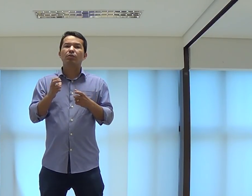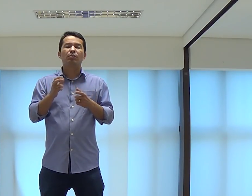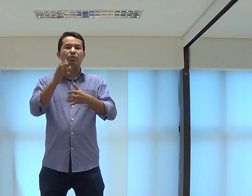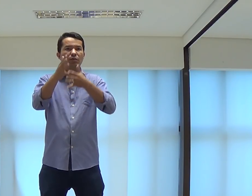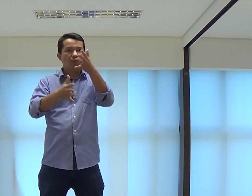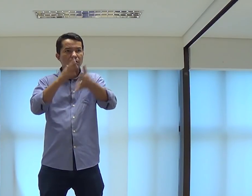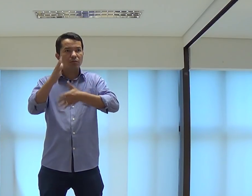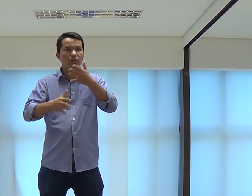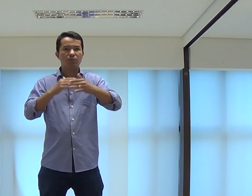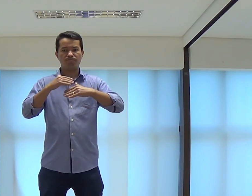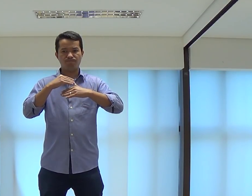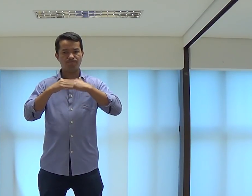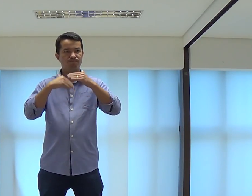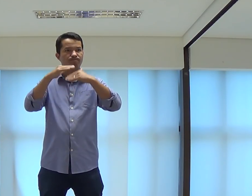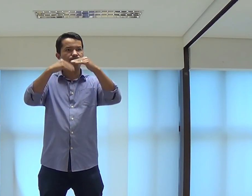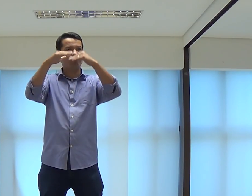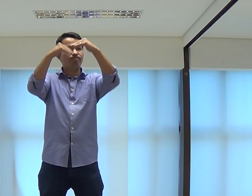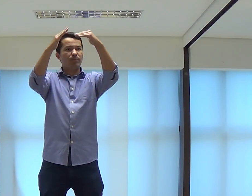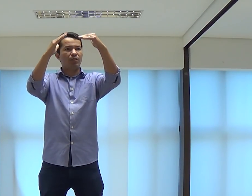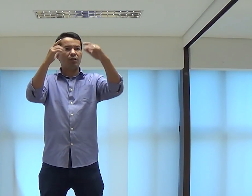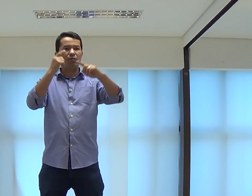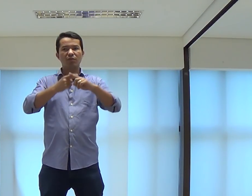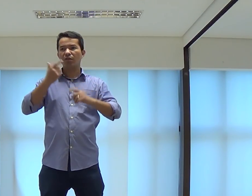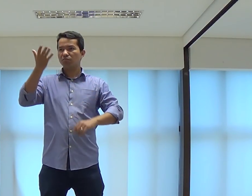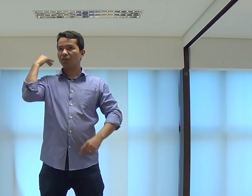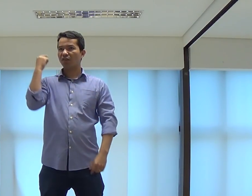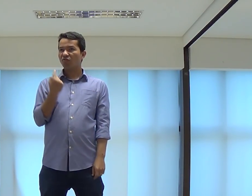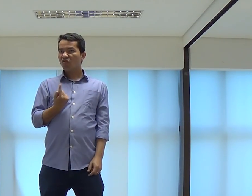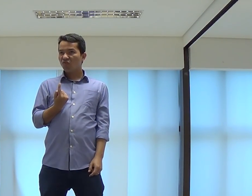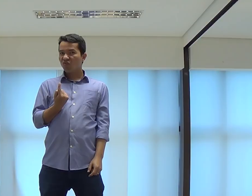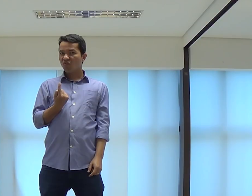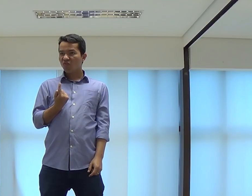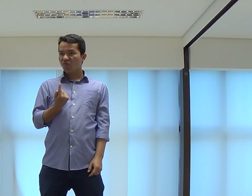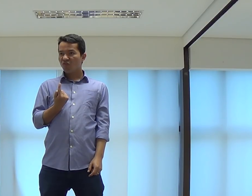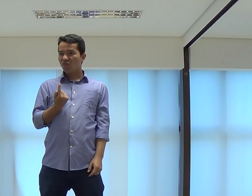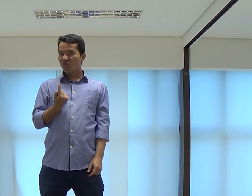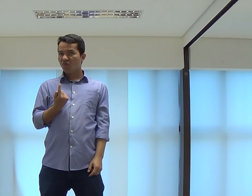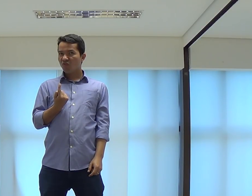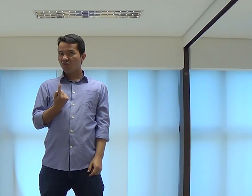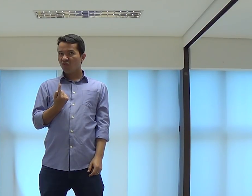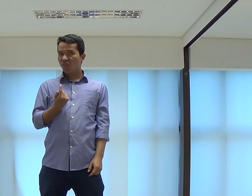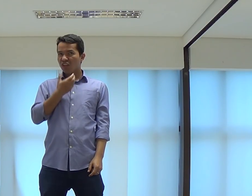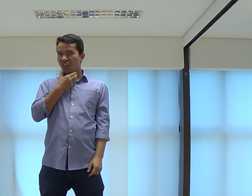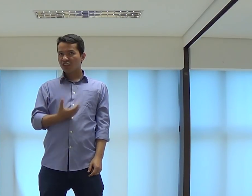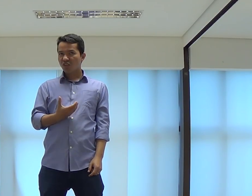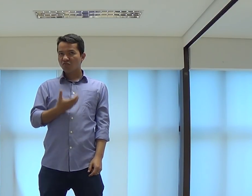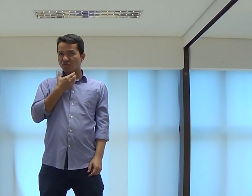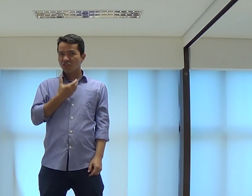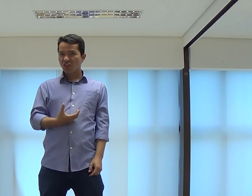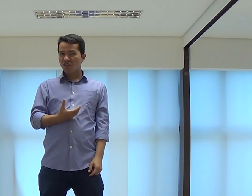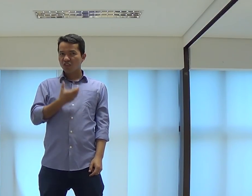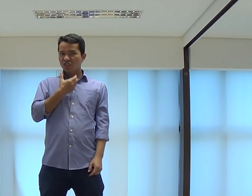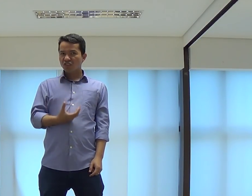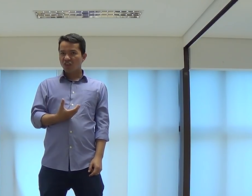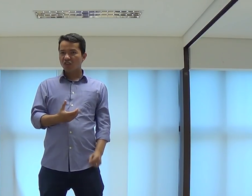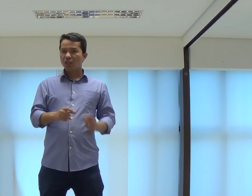e eu percebi uma coisa nos sinais ali, né? Parece que mais evoluídos, né? Que às vezes antigamente era só o quê? Era sempre esse sinal,